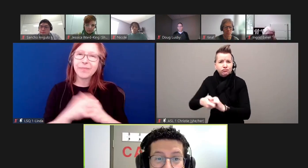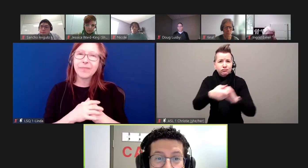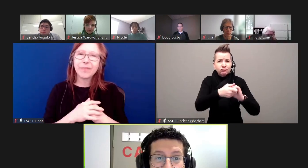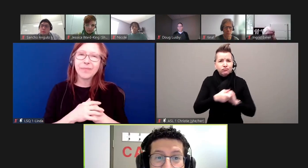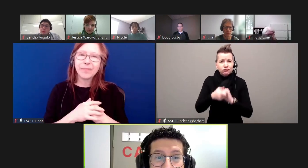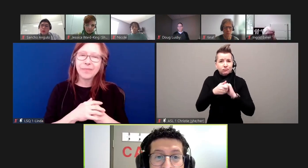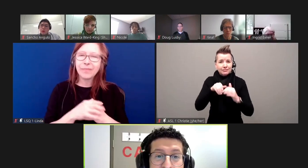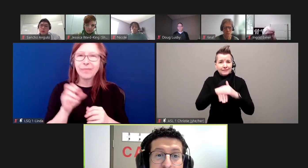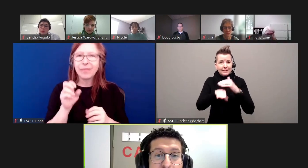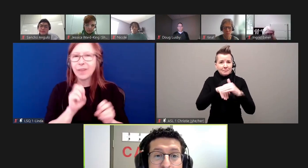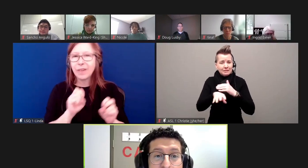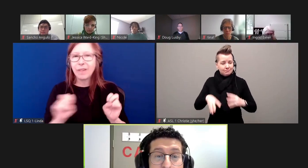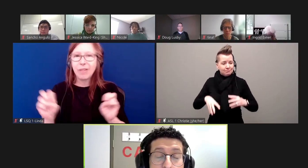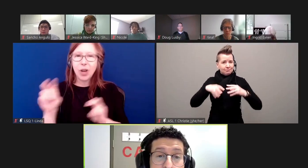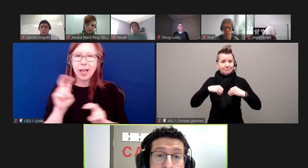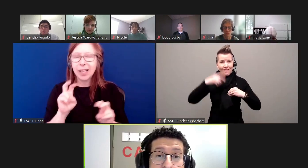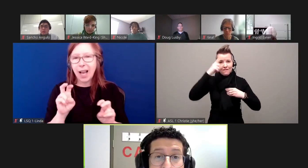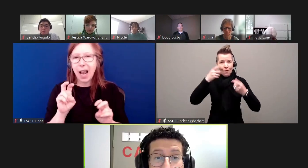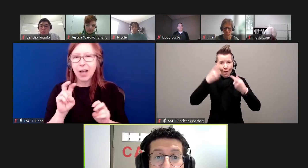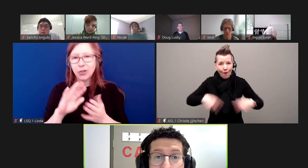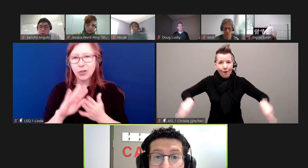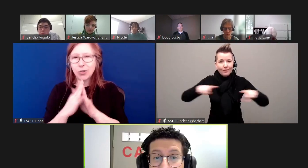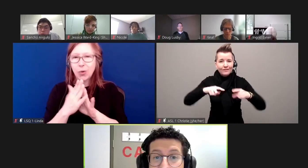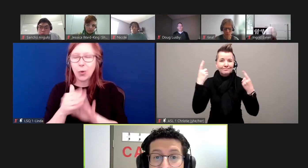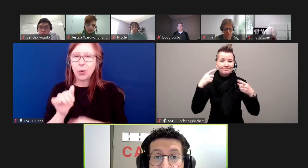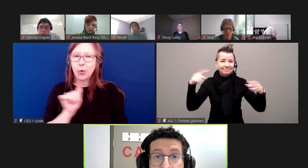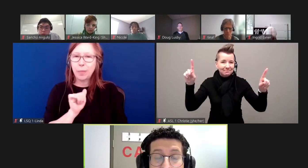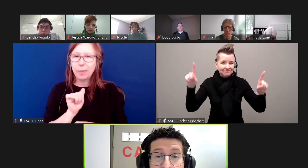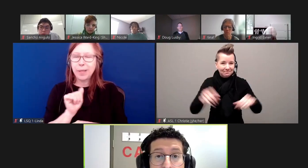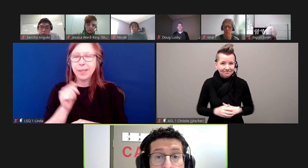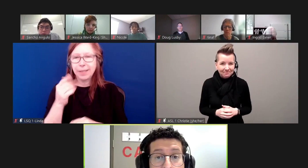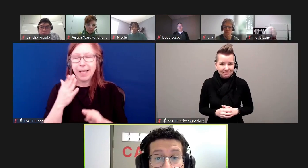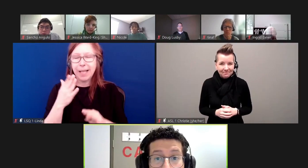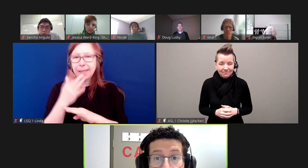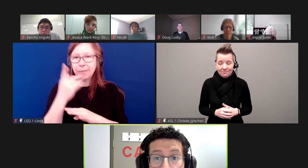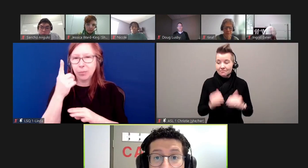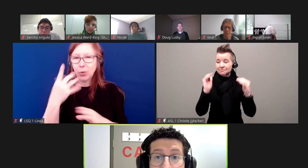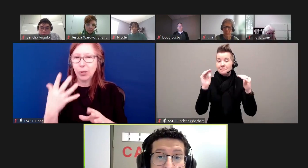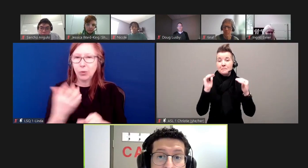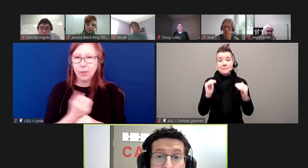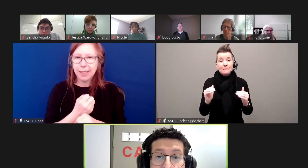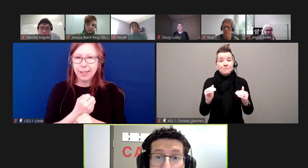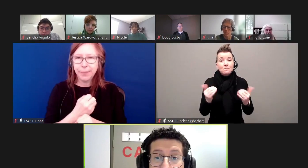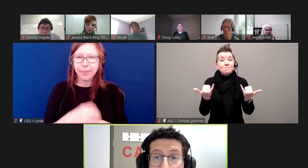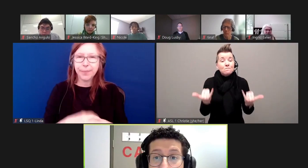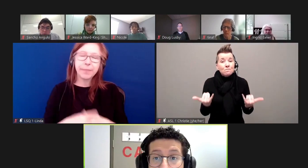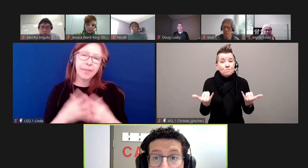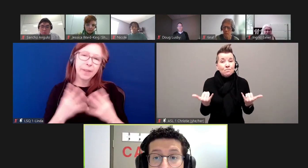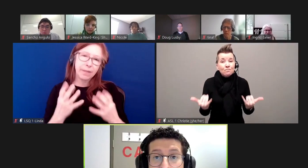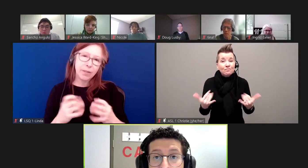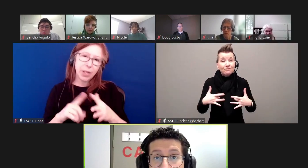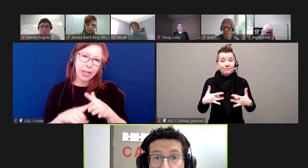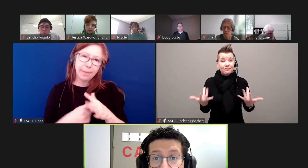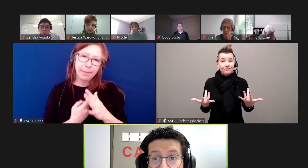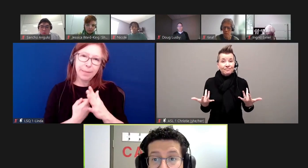voyages autonomisants, l'accessibilité pour la réussite ». Nous aimerions commencer l'événement